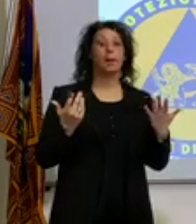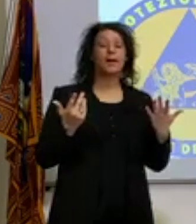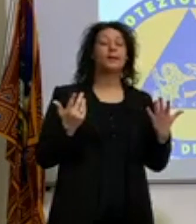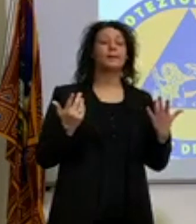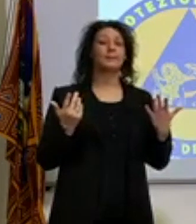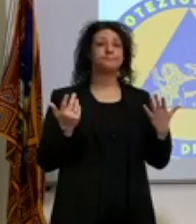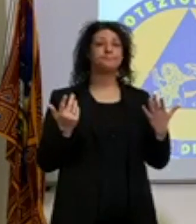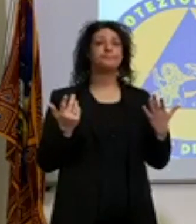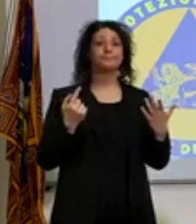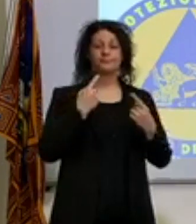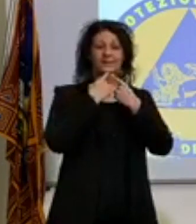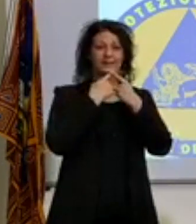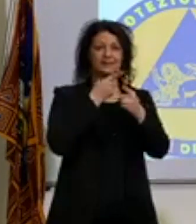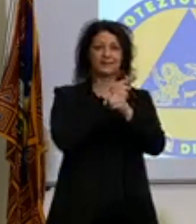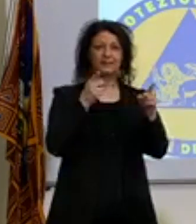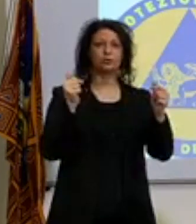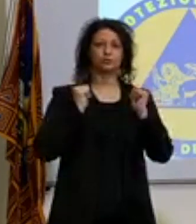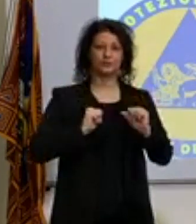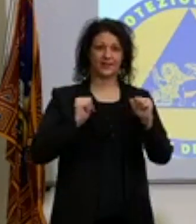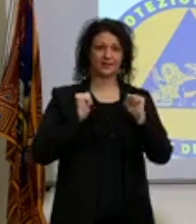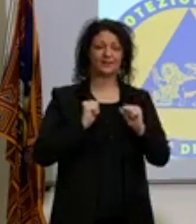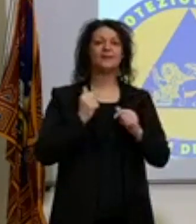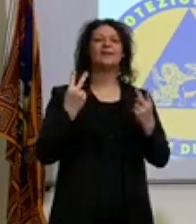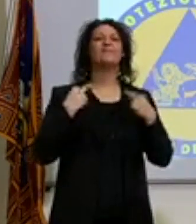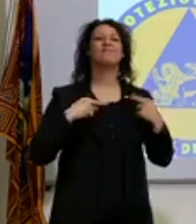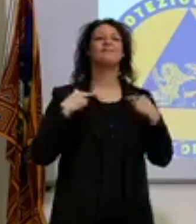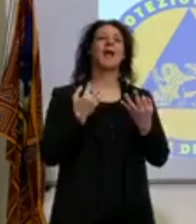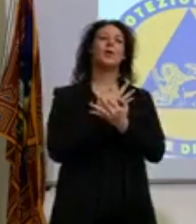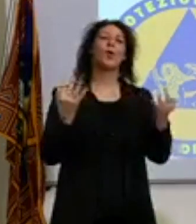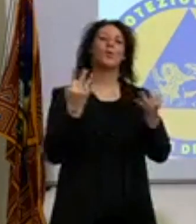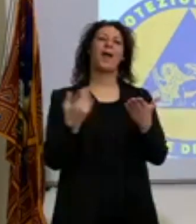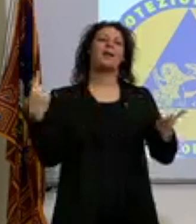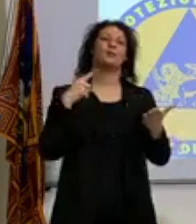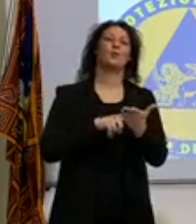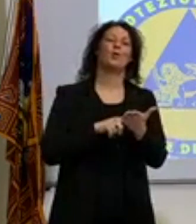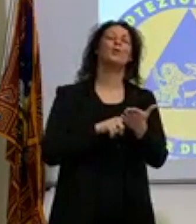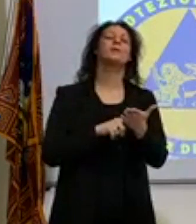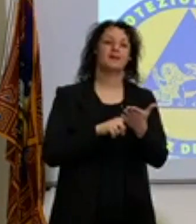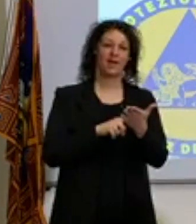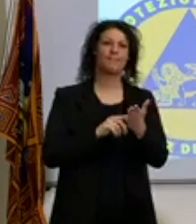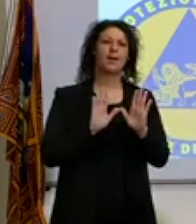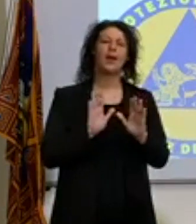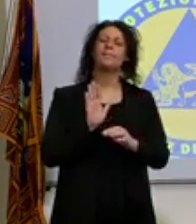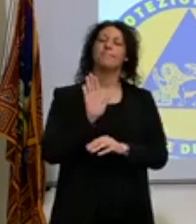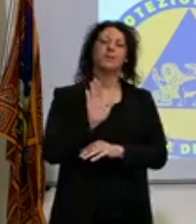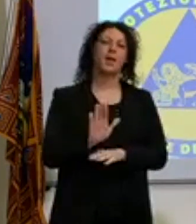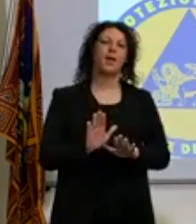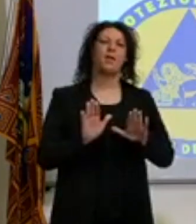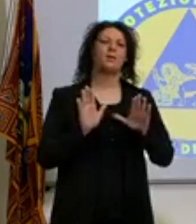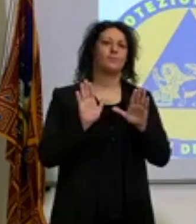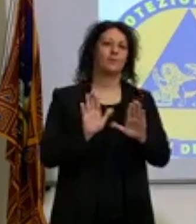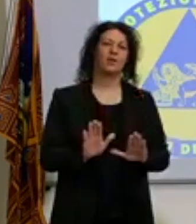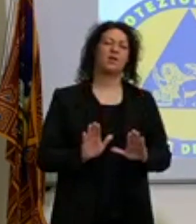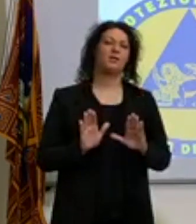chiedono, si tornerà alla normalità con gradualità, questo è poco ma sicuro. Abbiamo